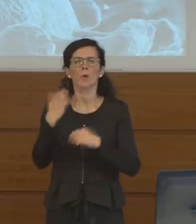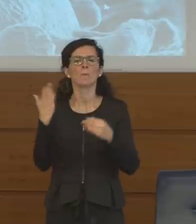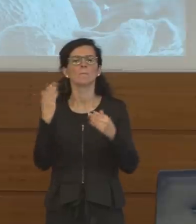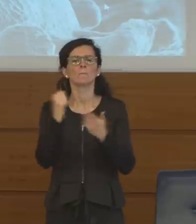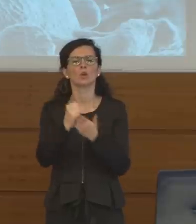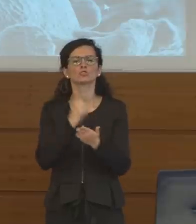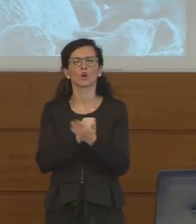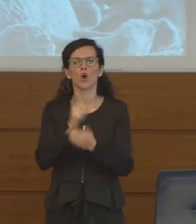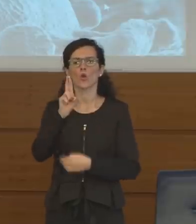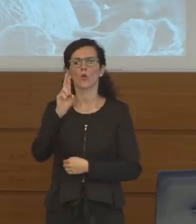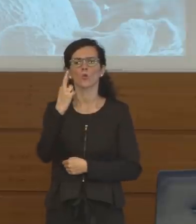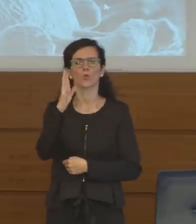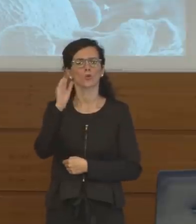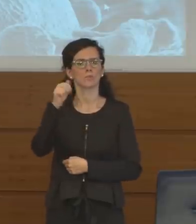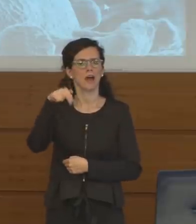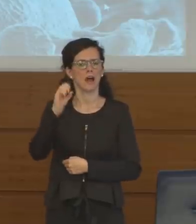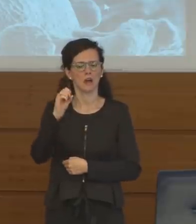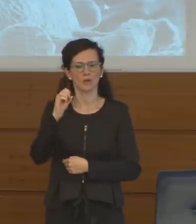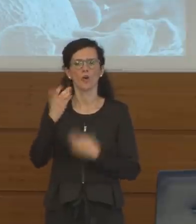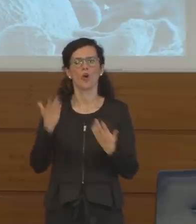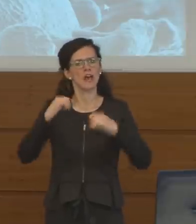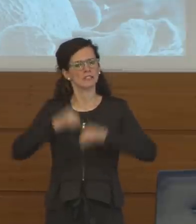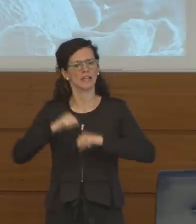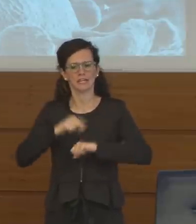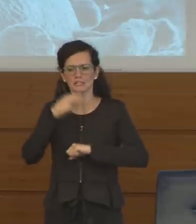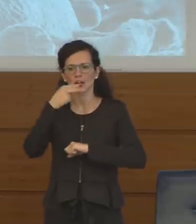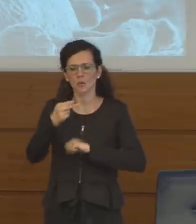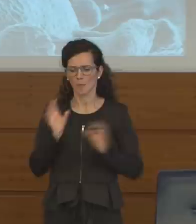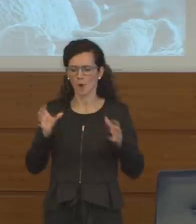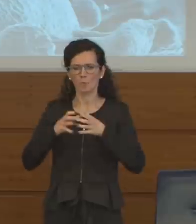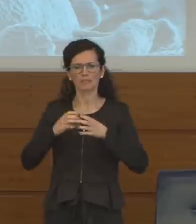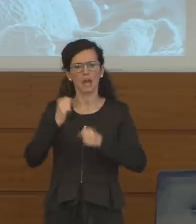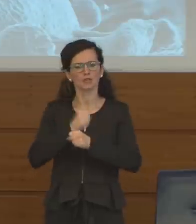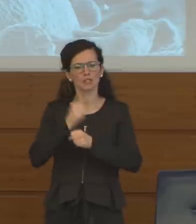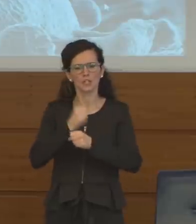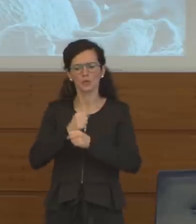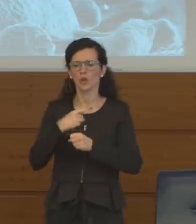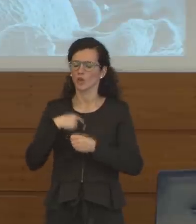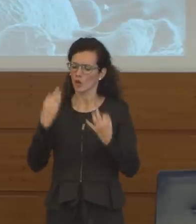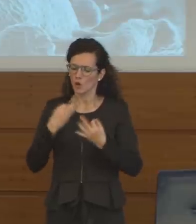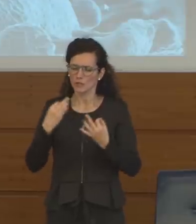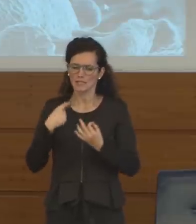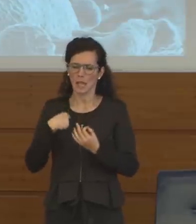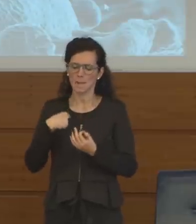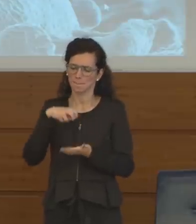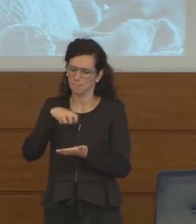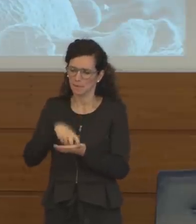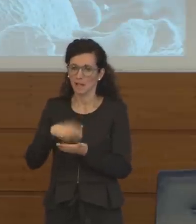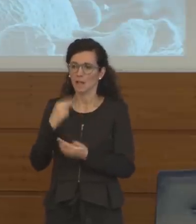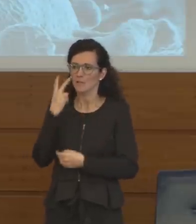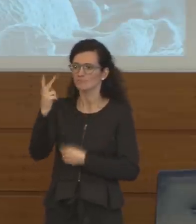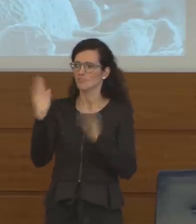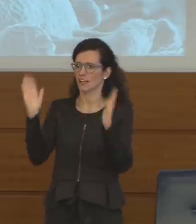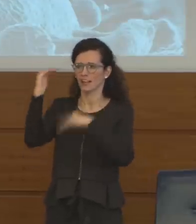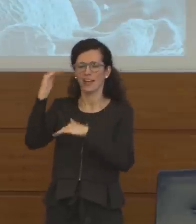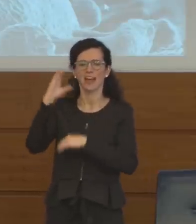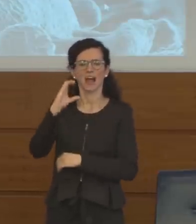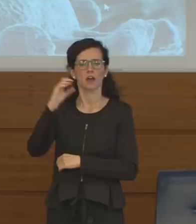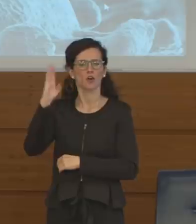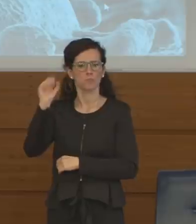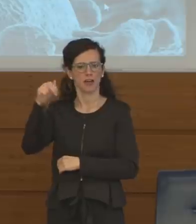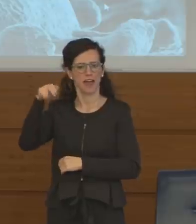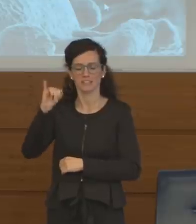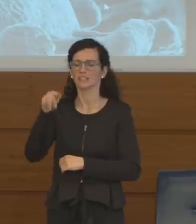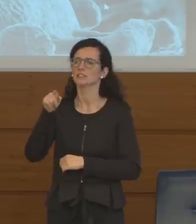Noi all'Organizzazione Mondiale della Sanità, al Comitato Esecutivo ci riuniamo e ogni volta mi inchino davanti a una targa di Carlo Urbani, si chiama così.